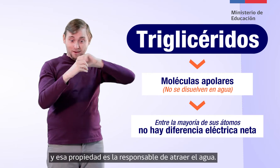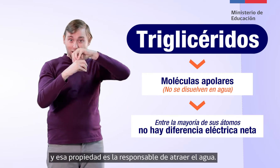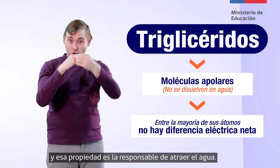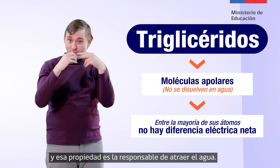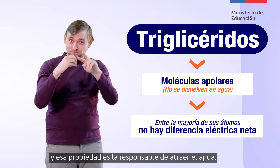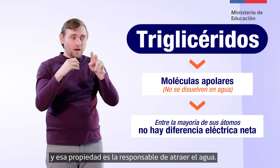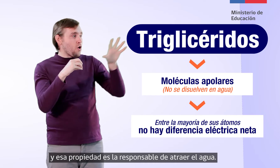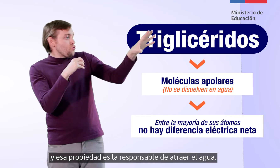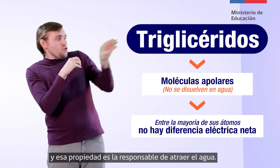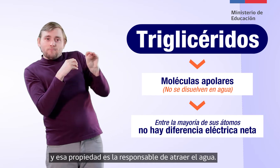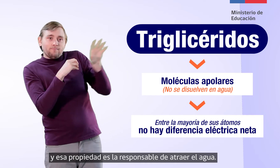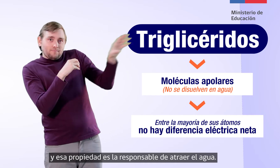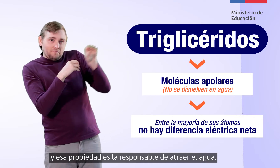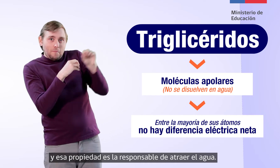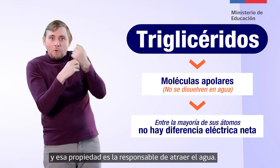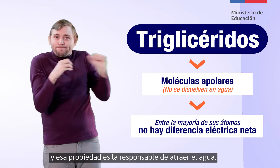de atraer el agua.